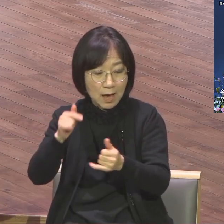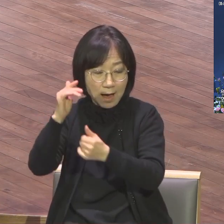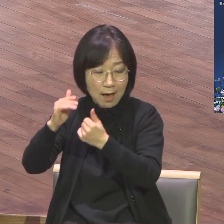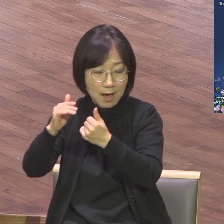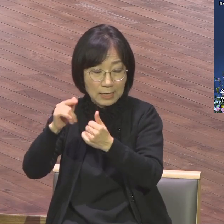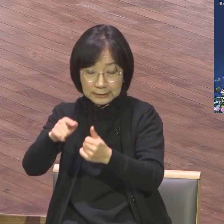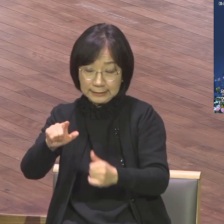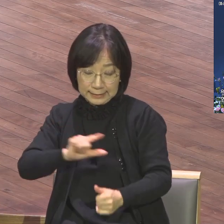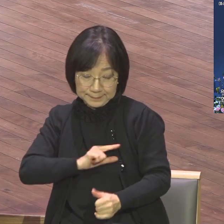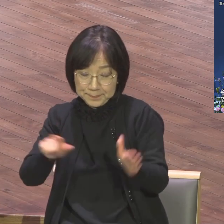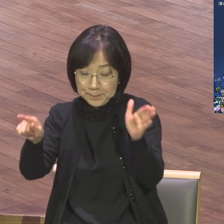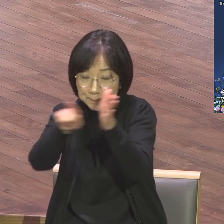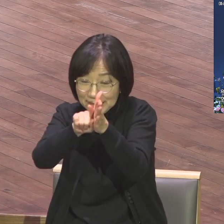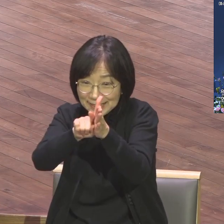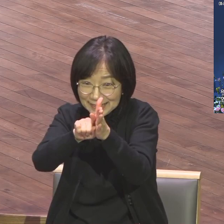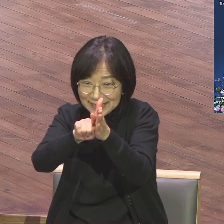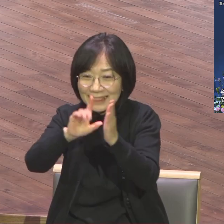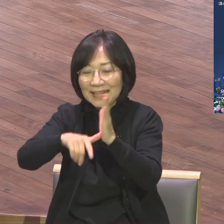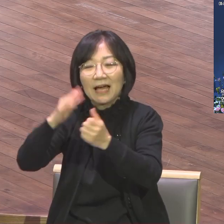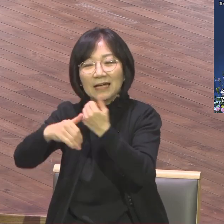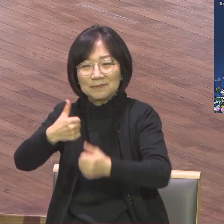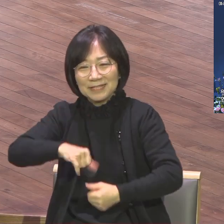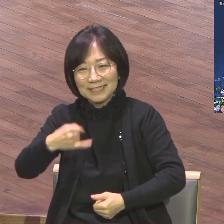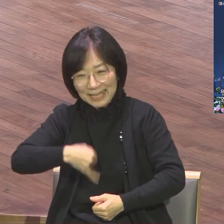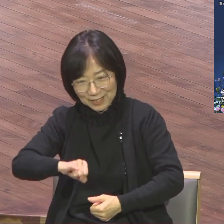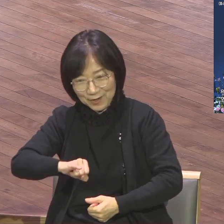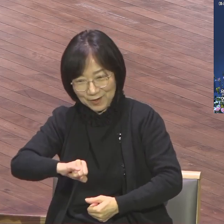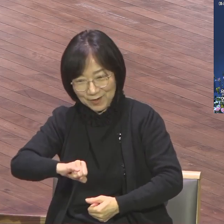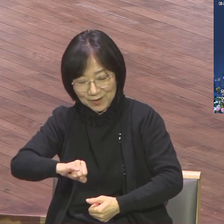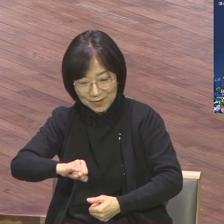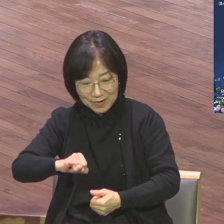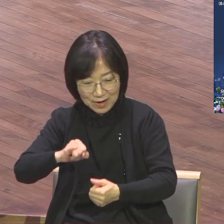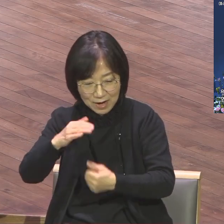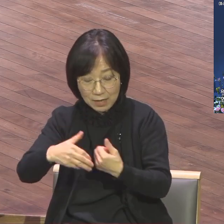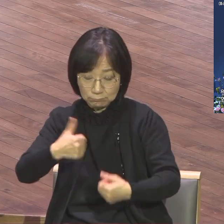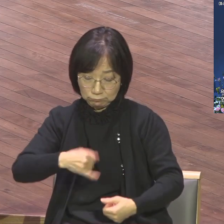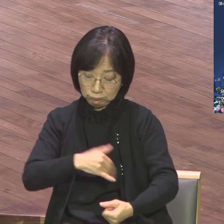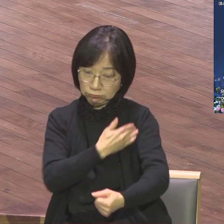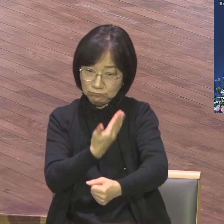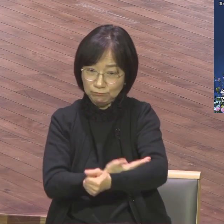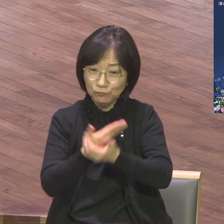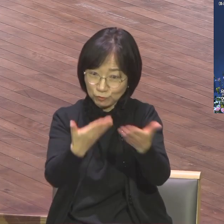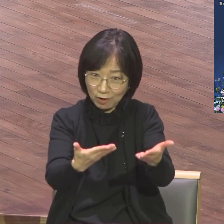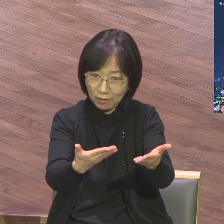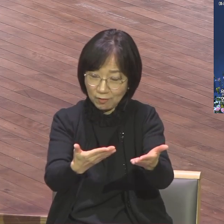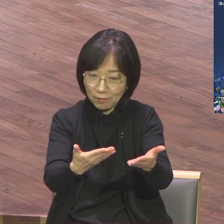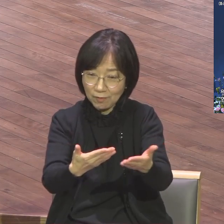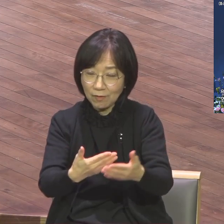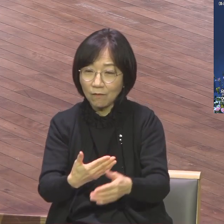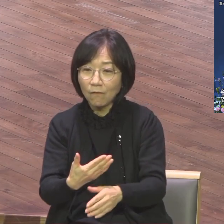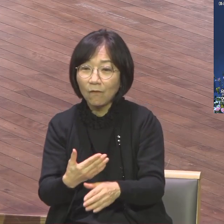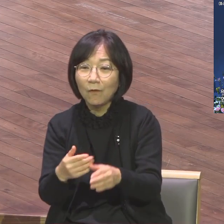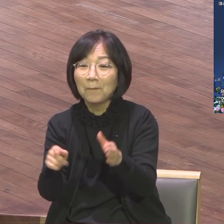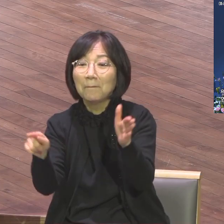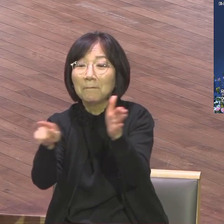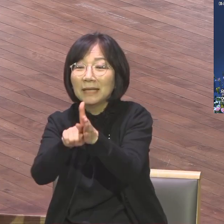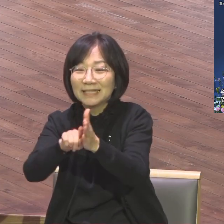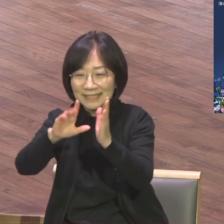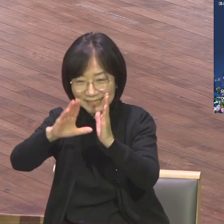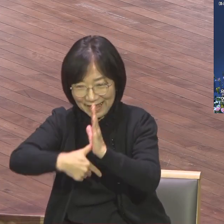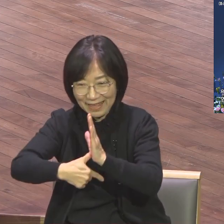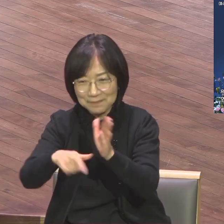자. 영접하는 자, 곧 그 이름을 믿는 자들에게는 하나님의 자녀가 되는 권세를